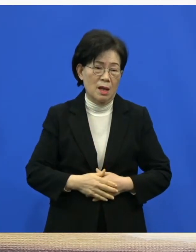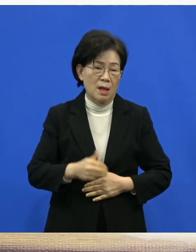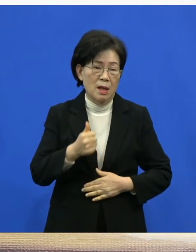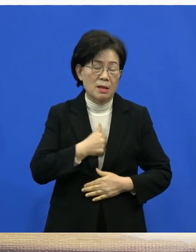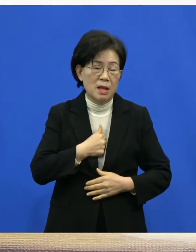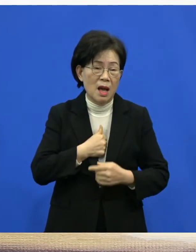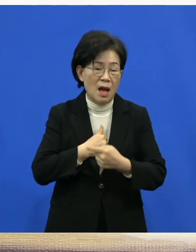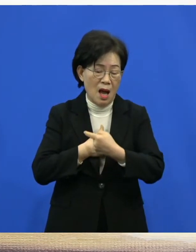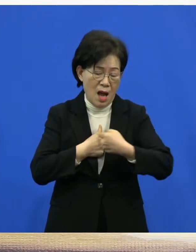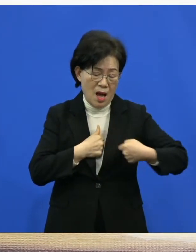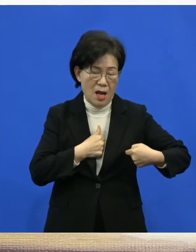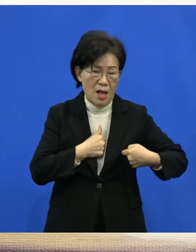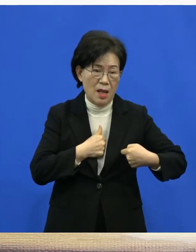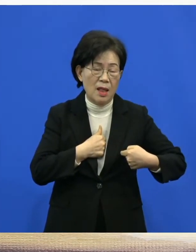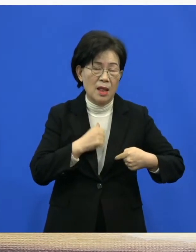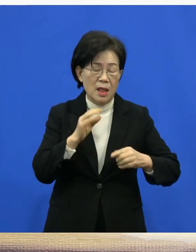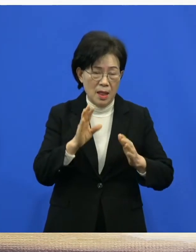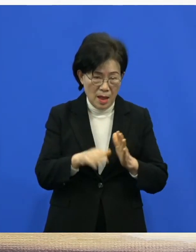자아가 깨뜨려져야 합니다.